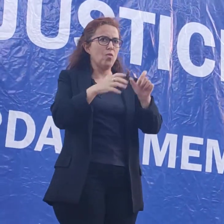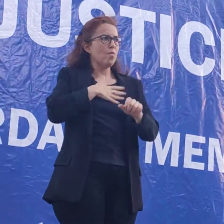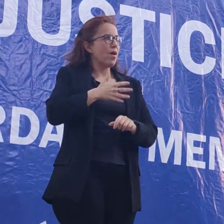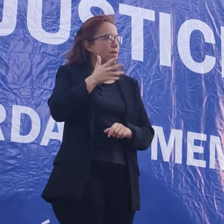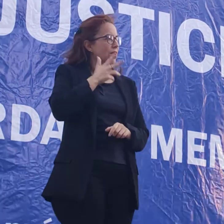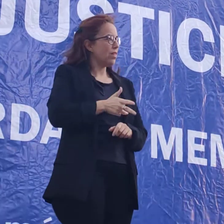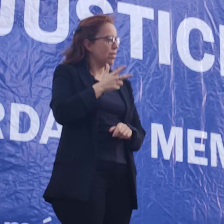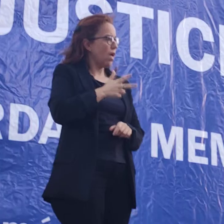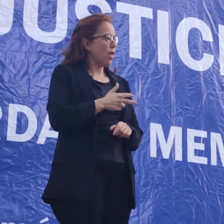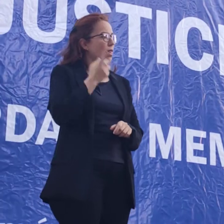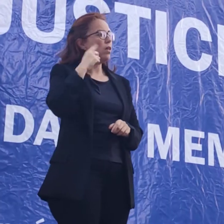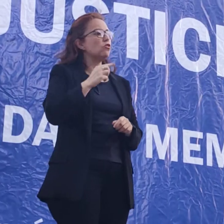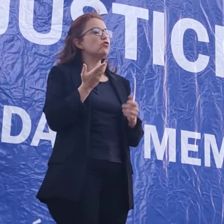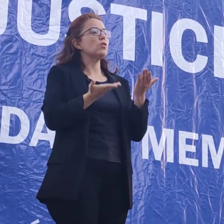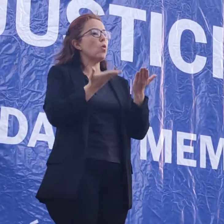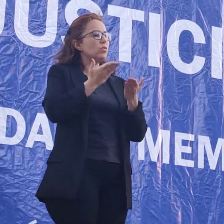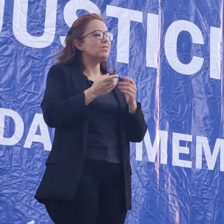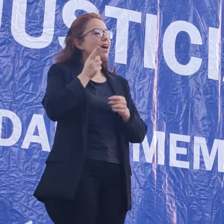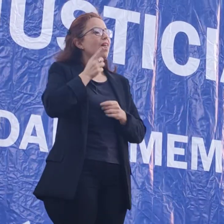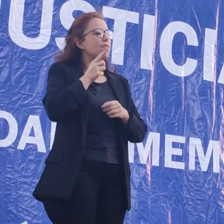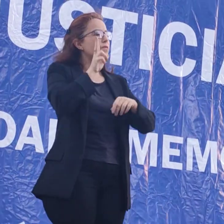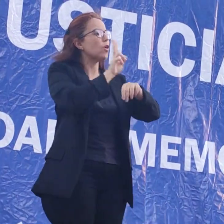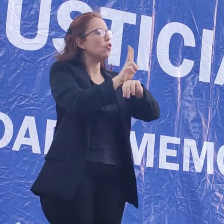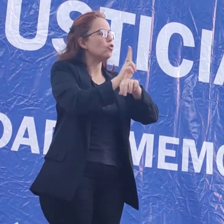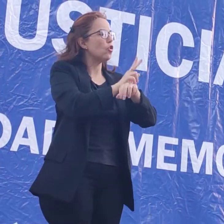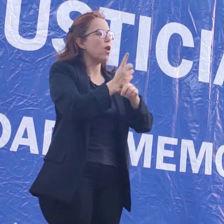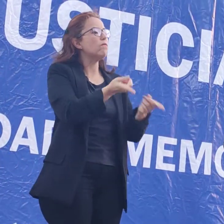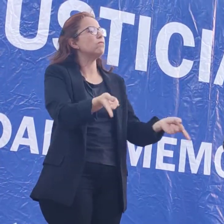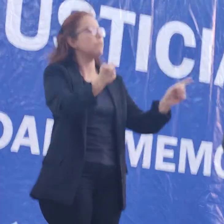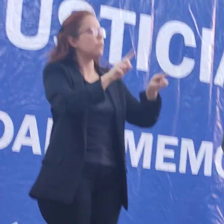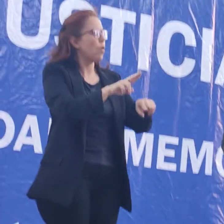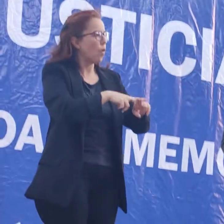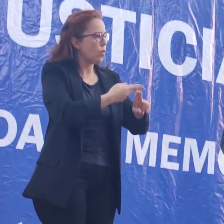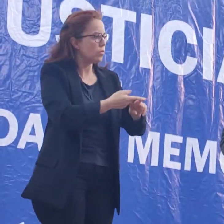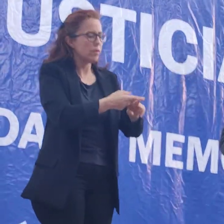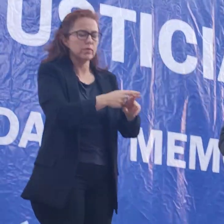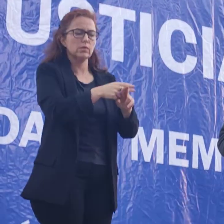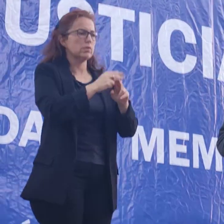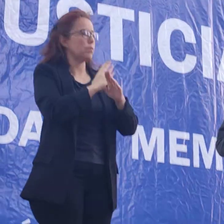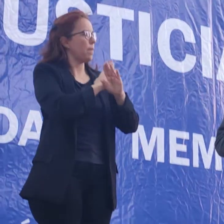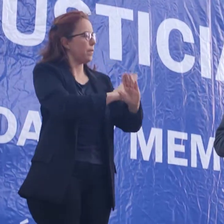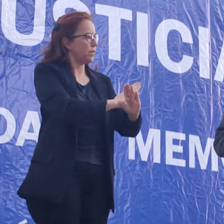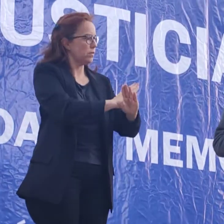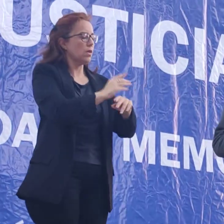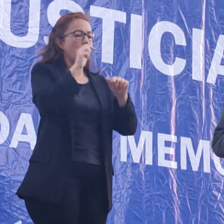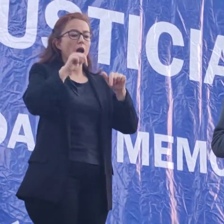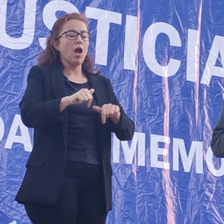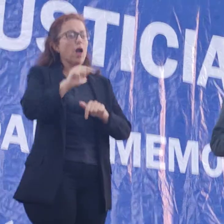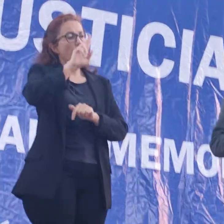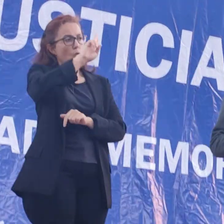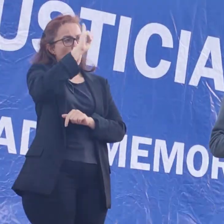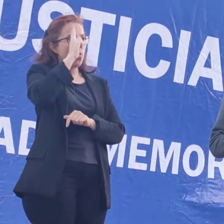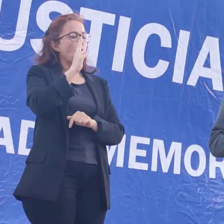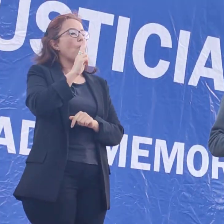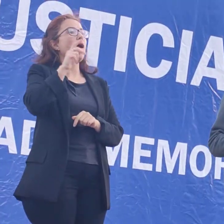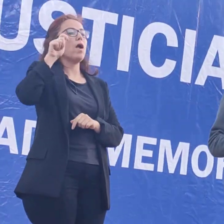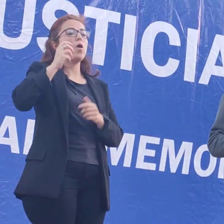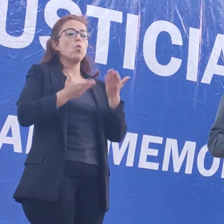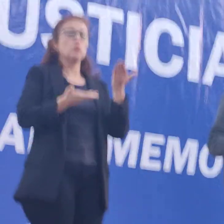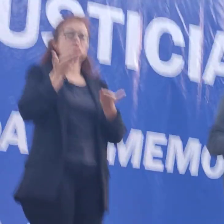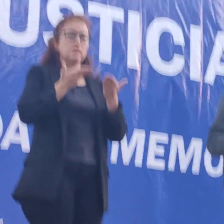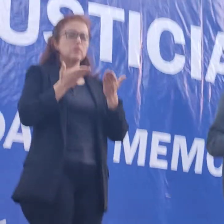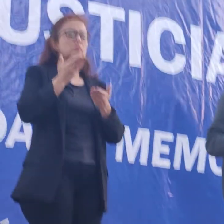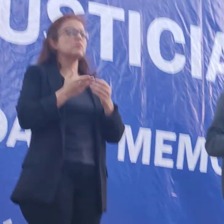de que esos crímenes nunca más vuelvan a ocurrir. En Uruguay, es la justicia, es el Poder Judicial